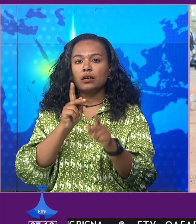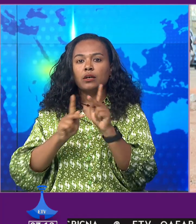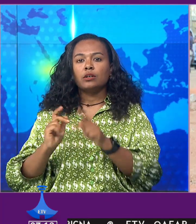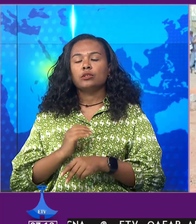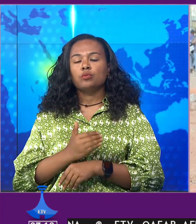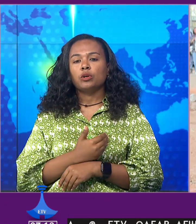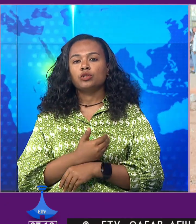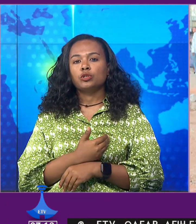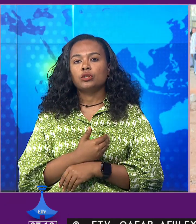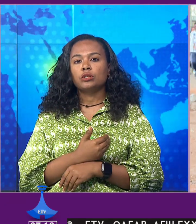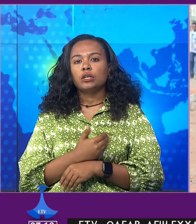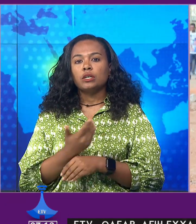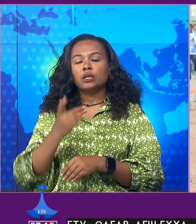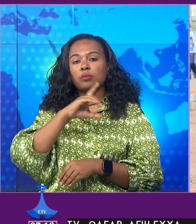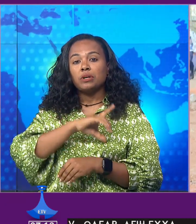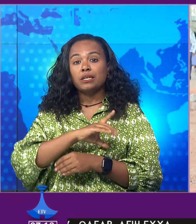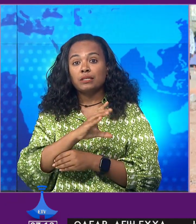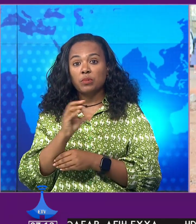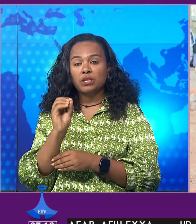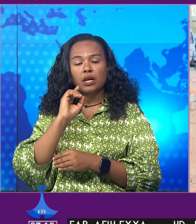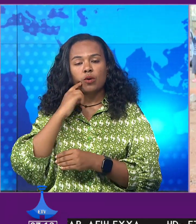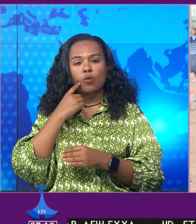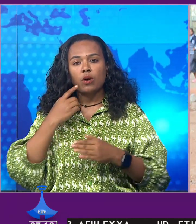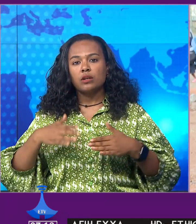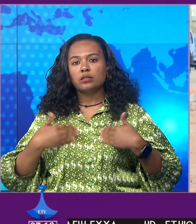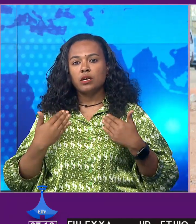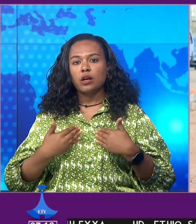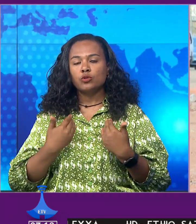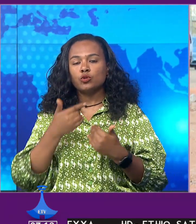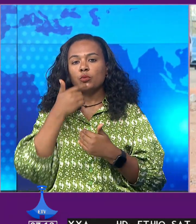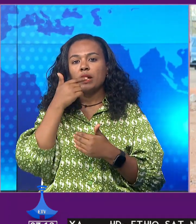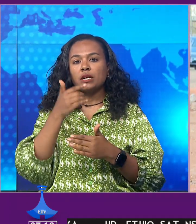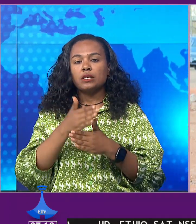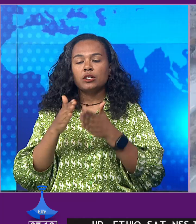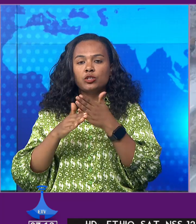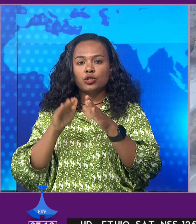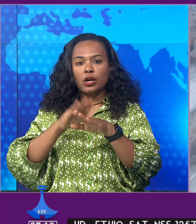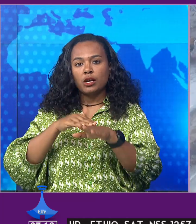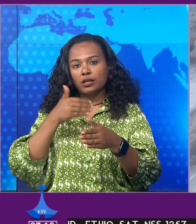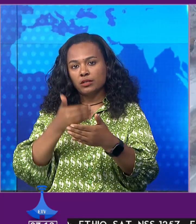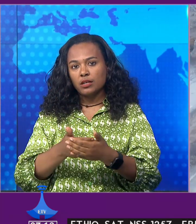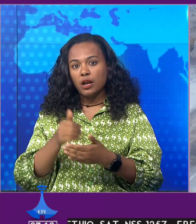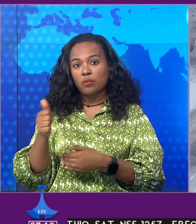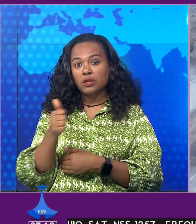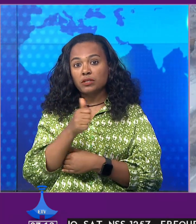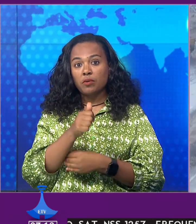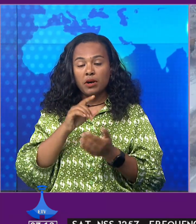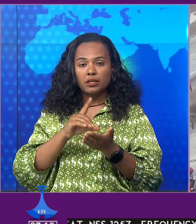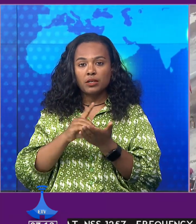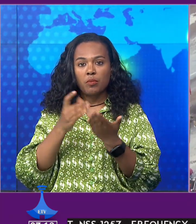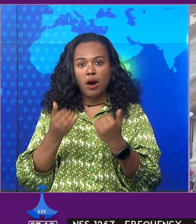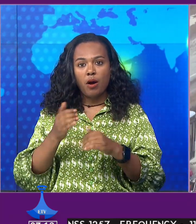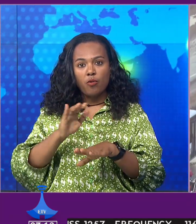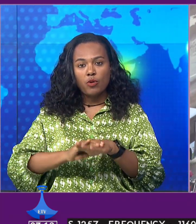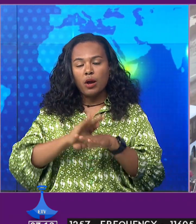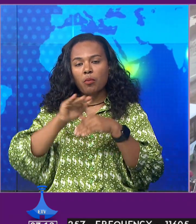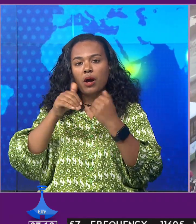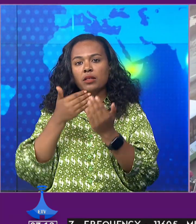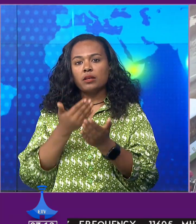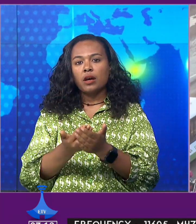ህዝባችንን የምንክስበትና እንኳን ደስ ያላችሁ ወደ ማለት ደረጃ ላይ ደርሰናል። በአዲስ አበባ ከተማ አሁን ላይ